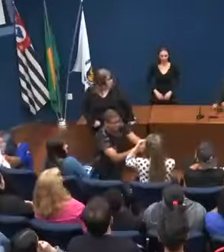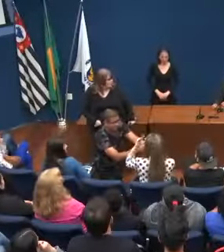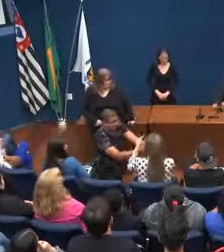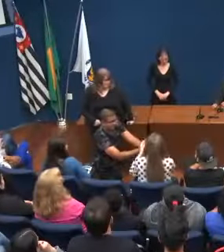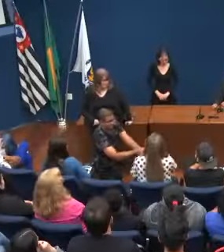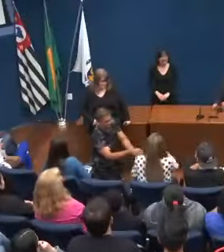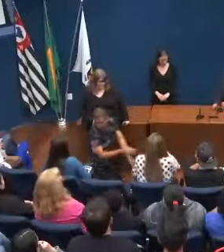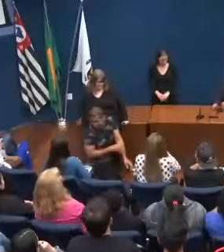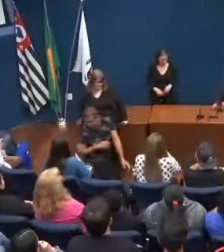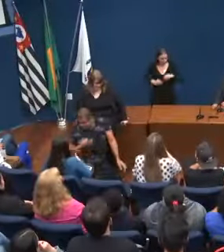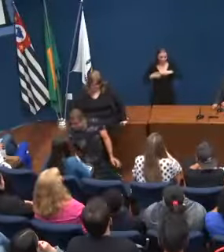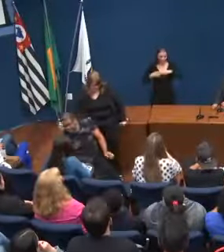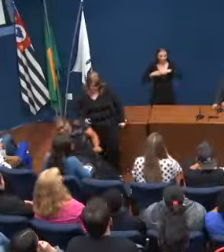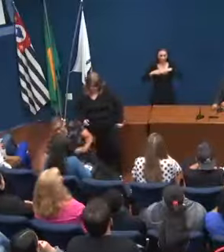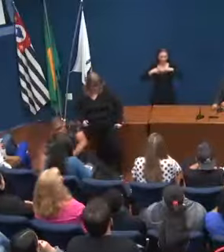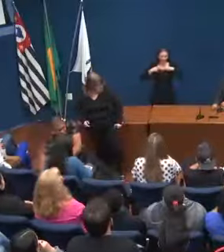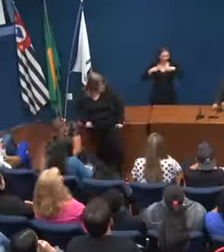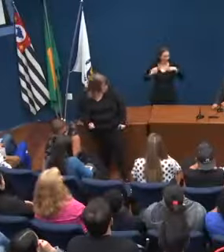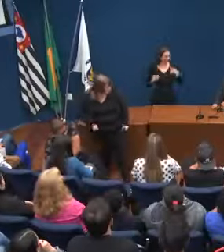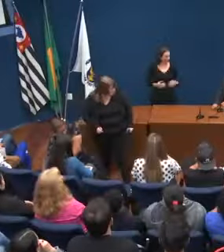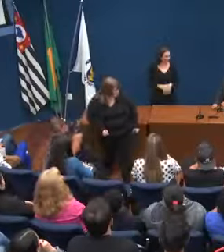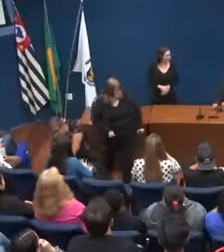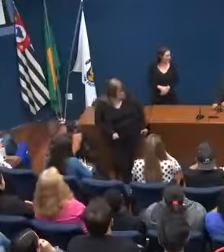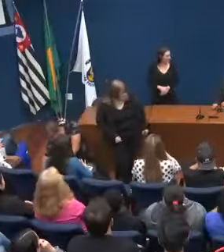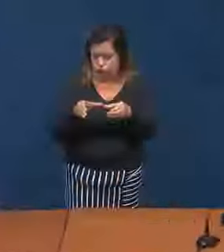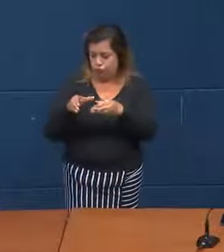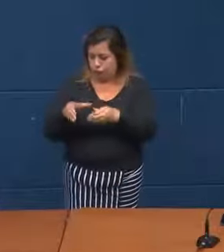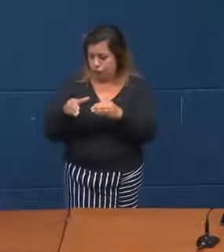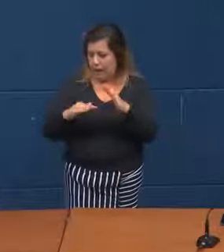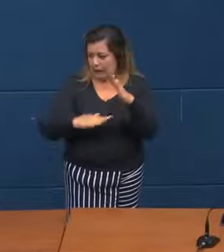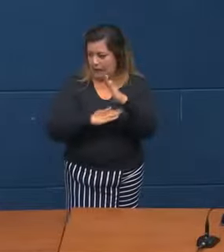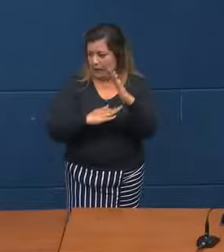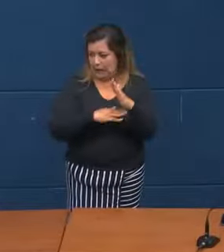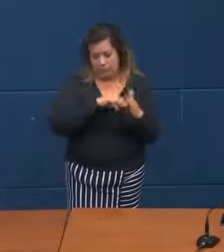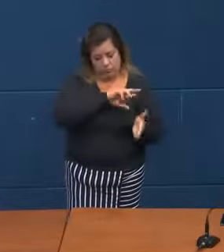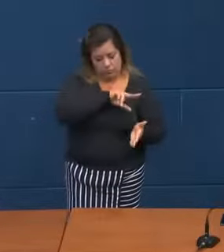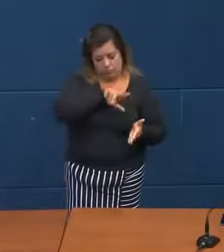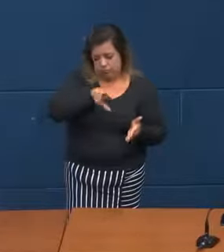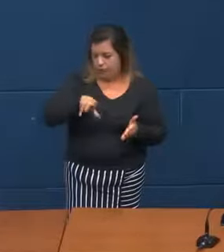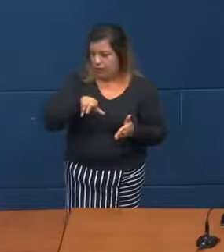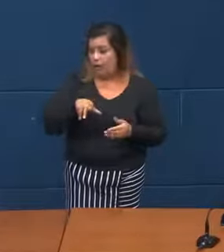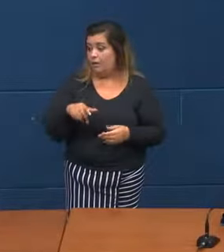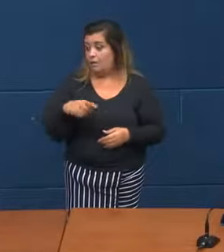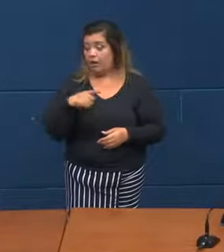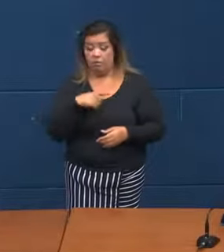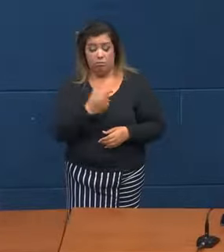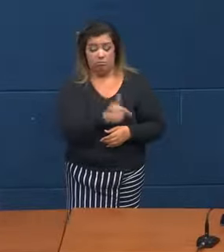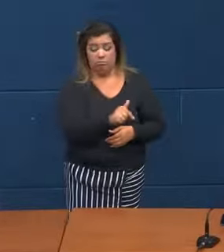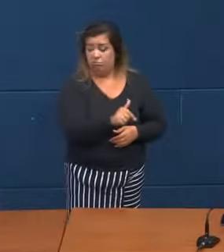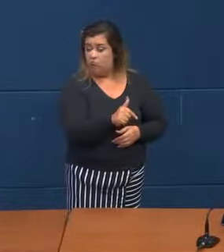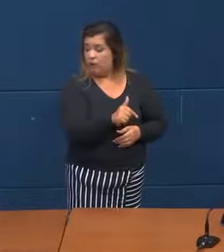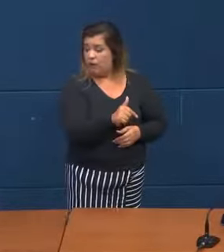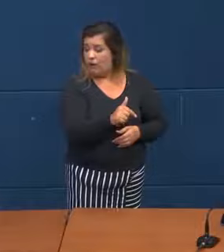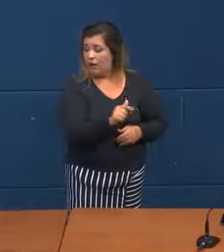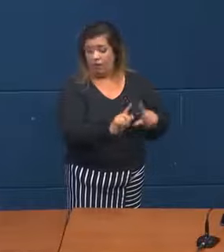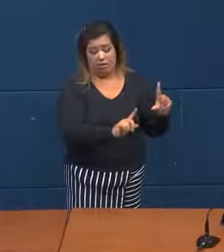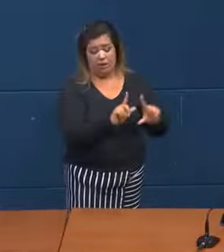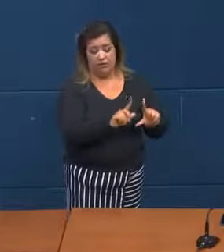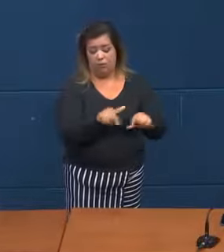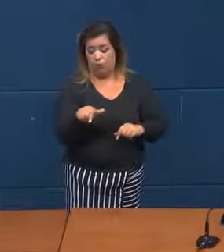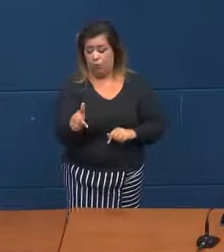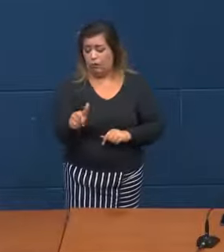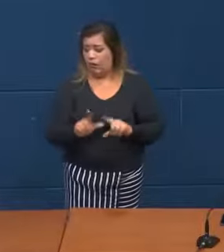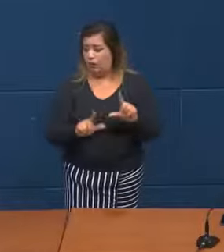e identidade da comunidade surda e surdo-cega. De acordo com o IBGE, somente no Brasil são cerca de